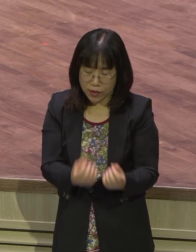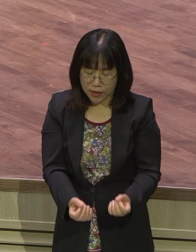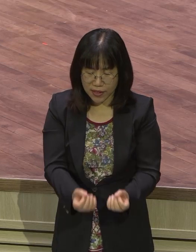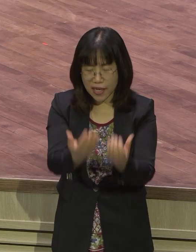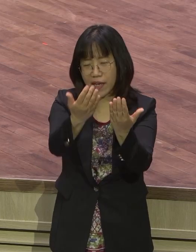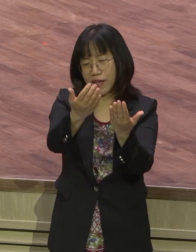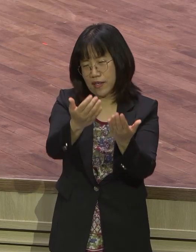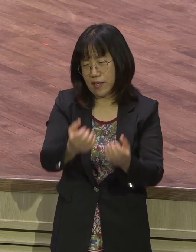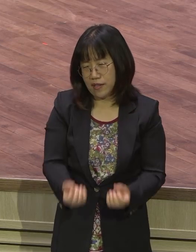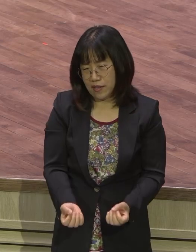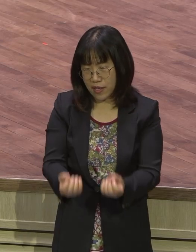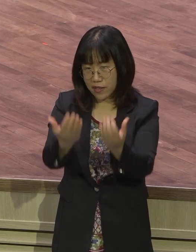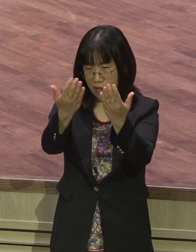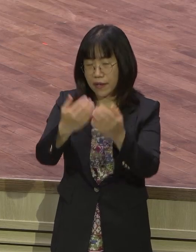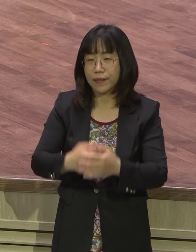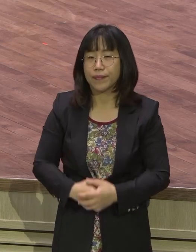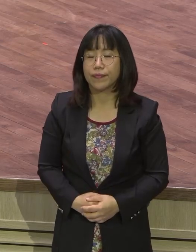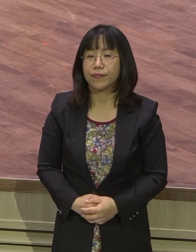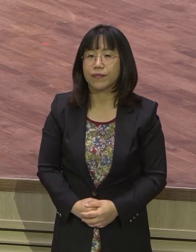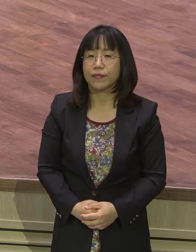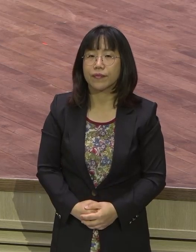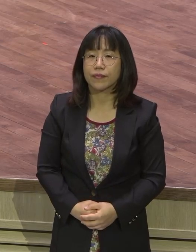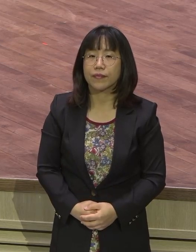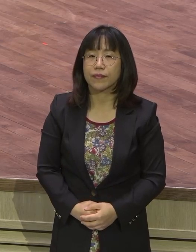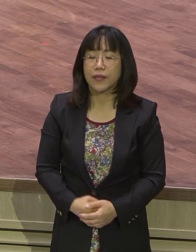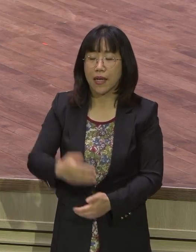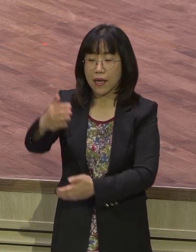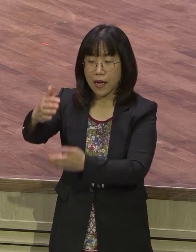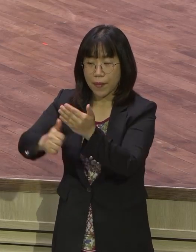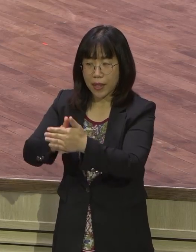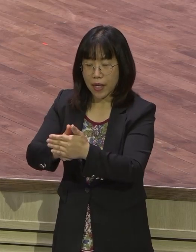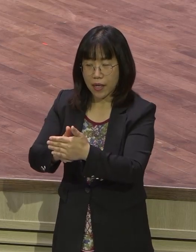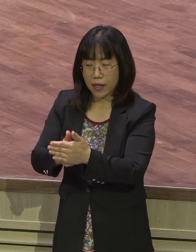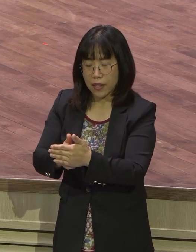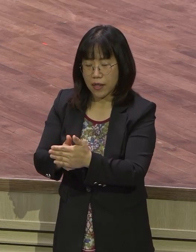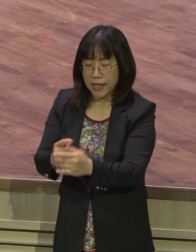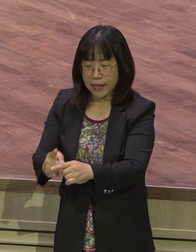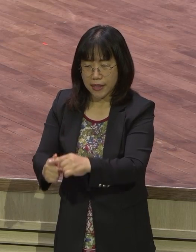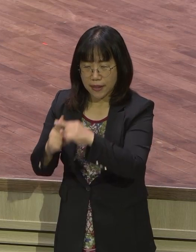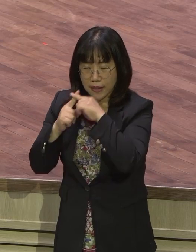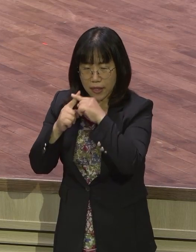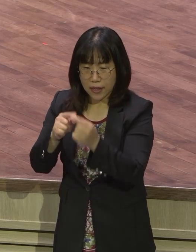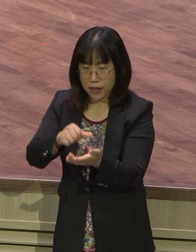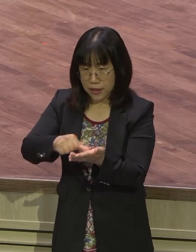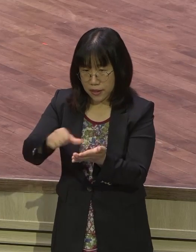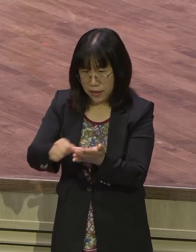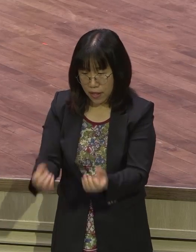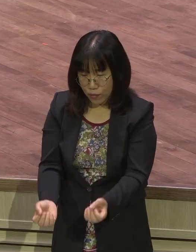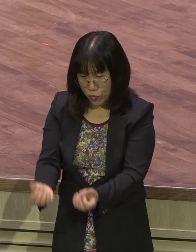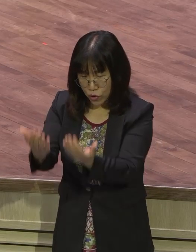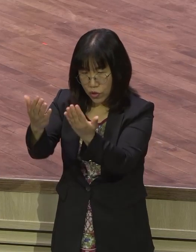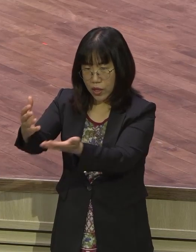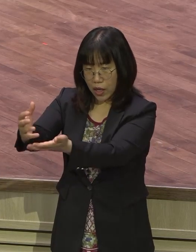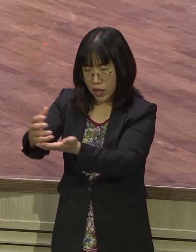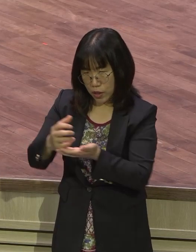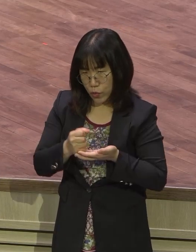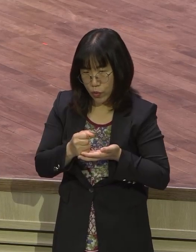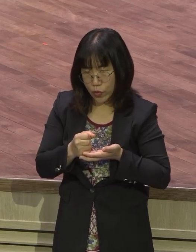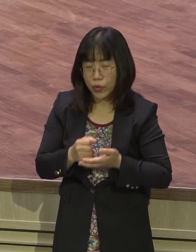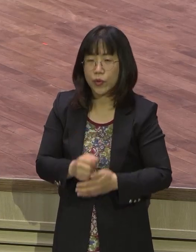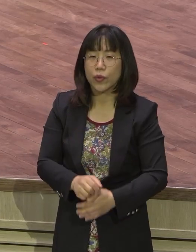특별히 본문에 보면 하나님께 드리는 희생제물을 통해서 하나님께 나아갈 수 있다 라는 것을 말씀하고 있어요.